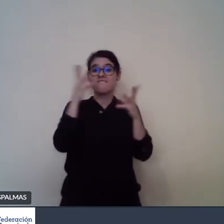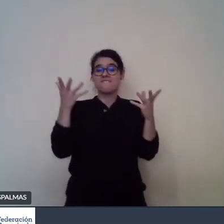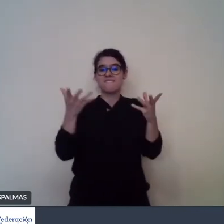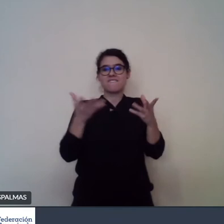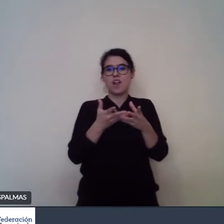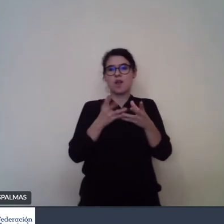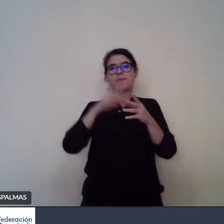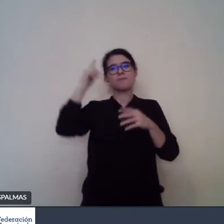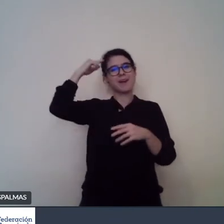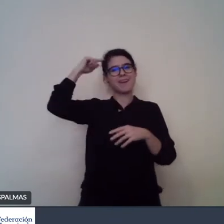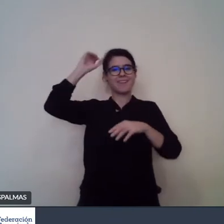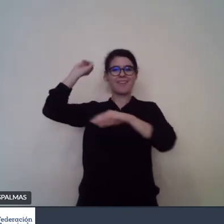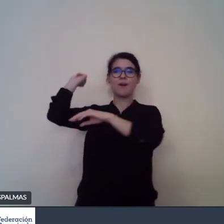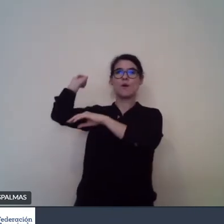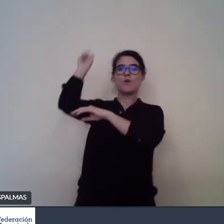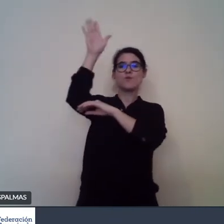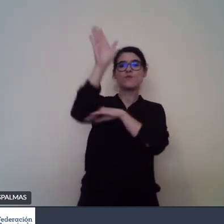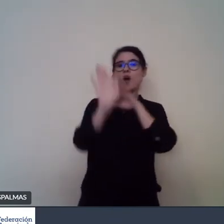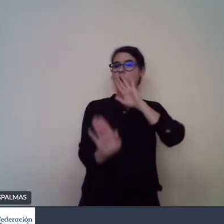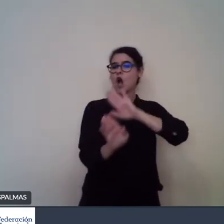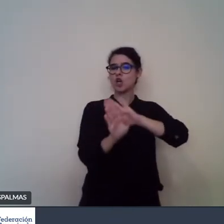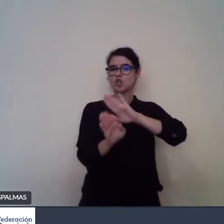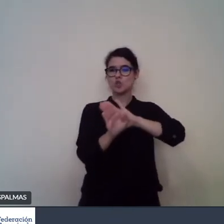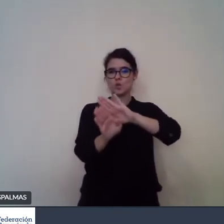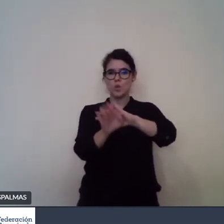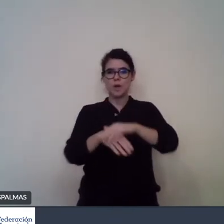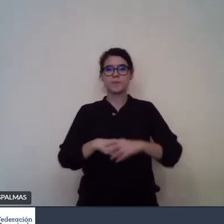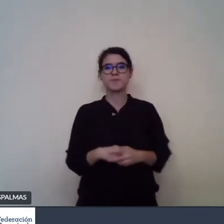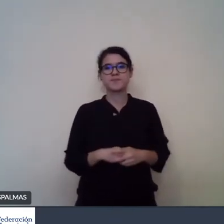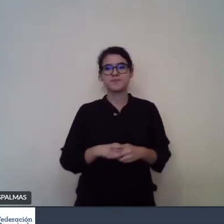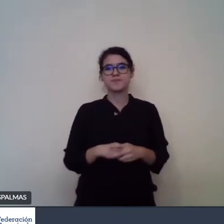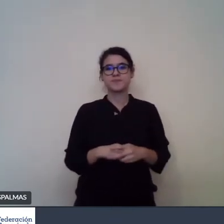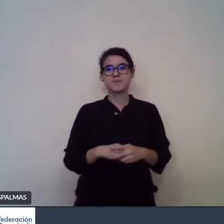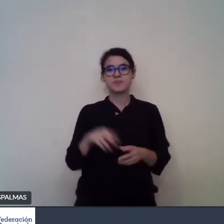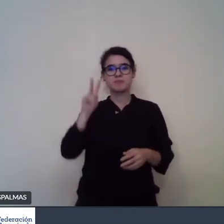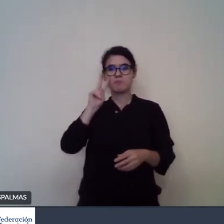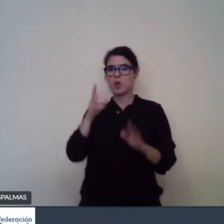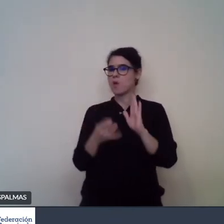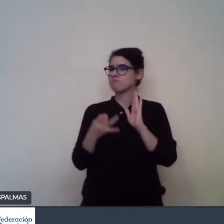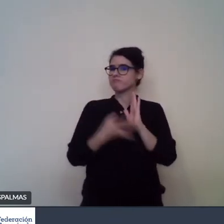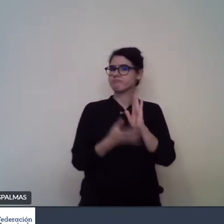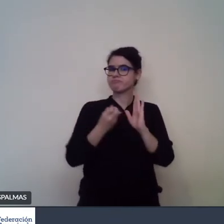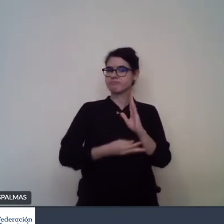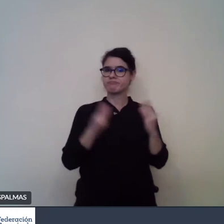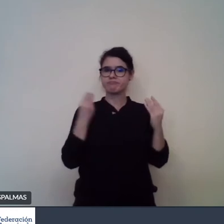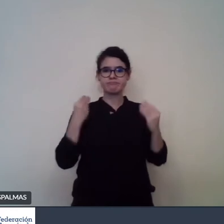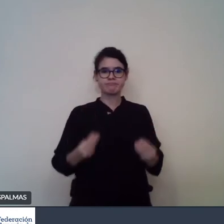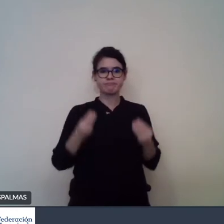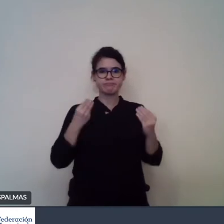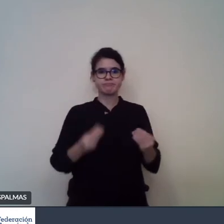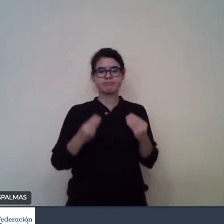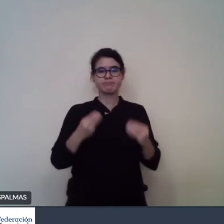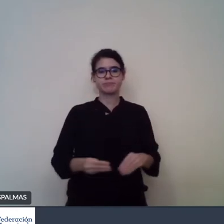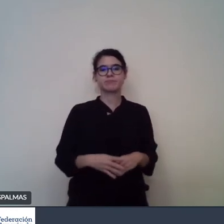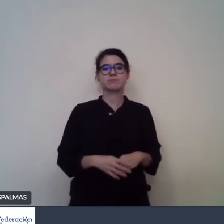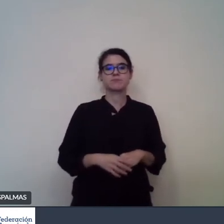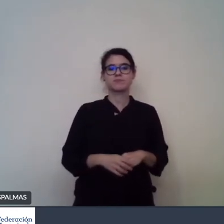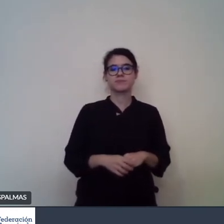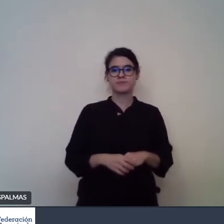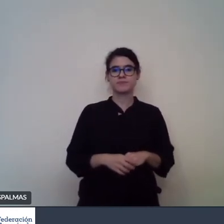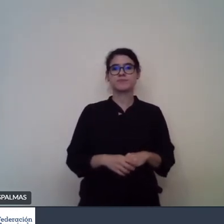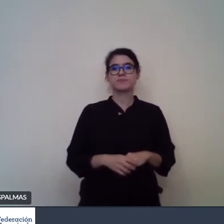de la cabeza a la continuación tiene mucha, mucha calidad. Y la definición del grande.